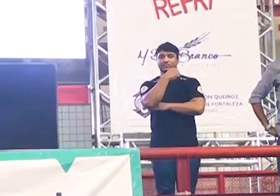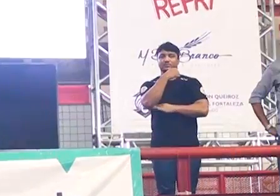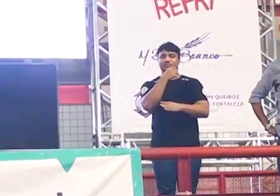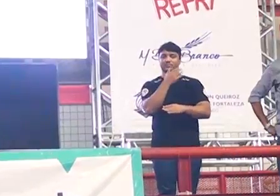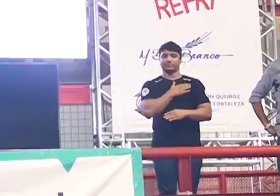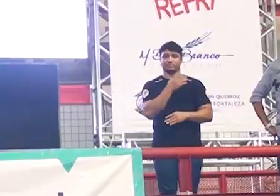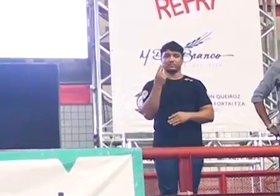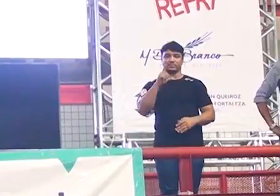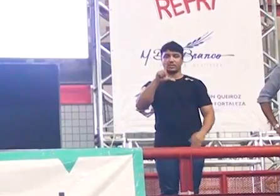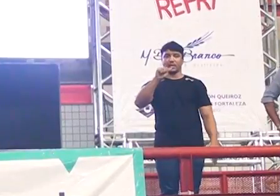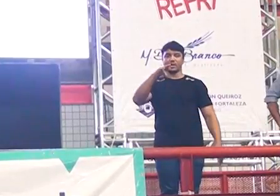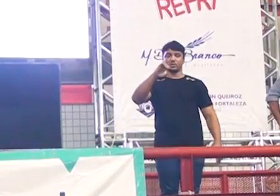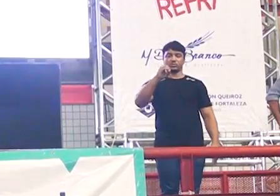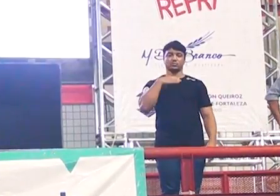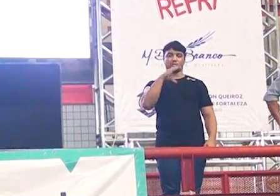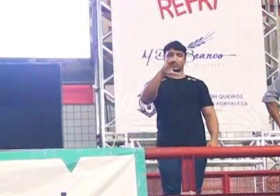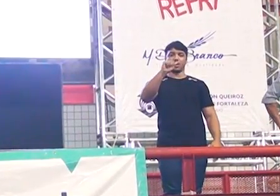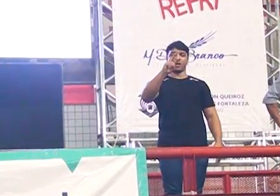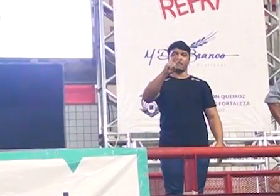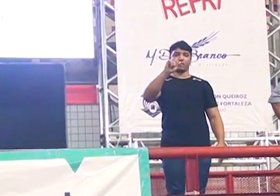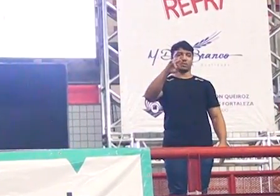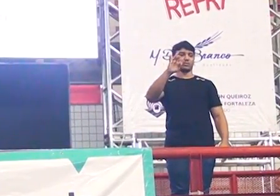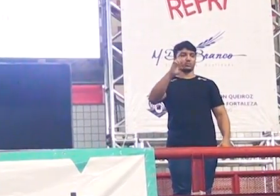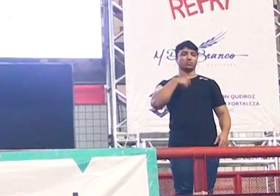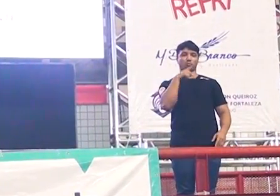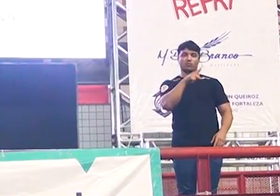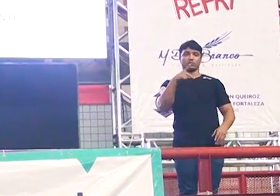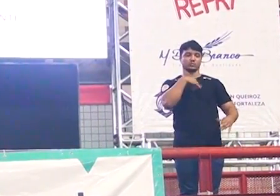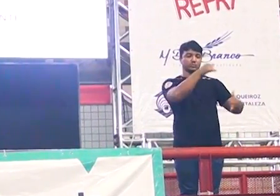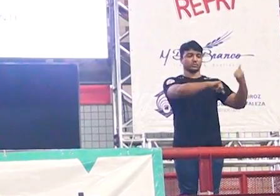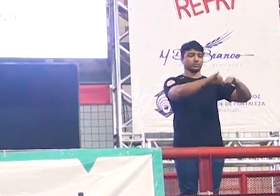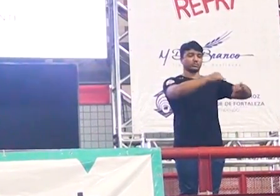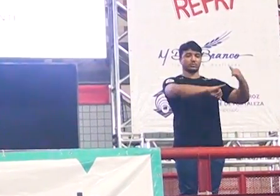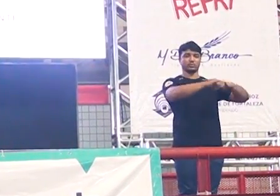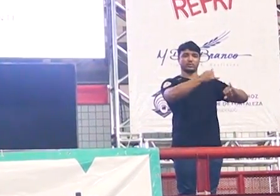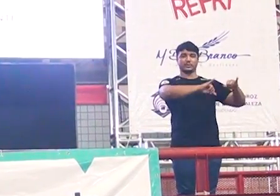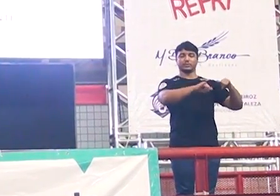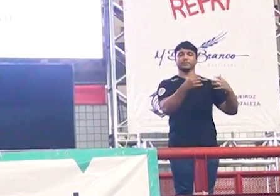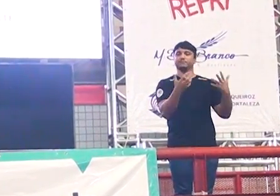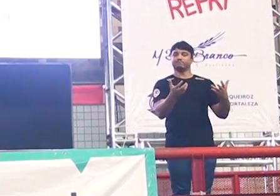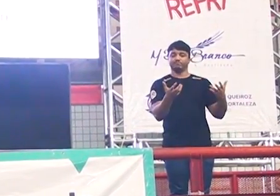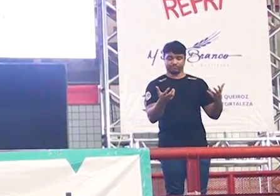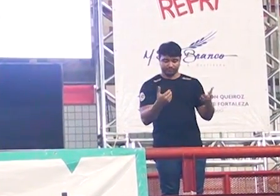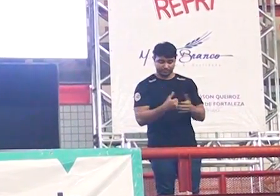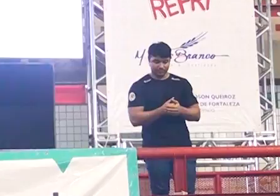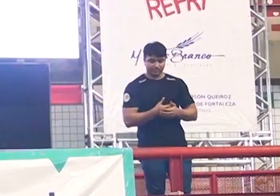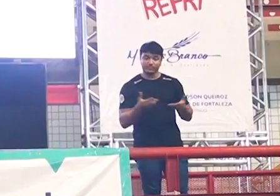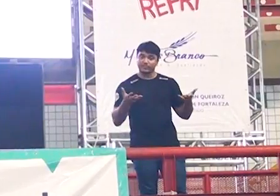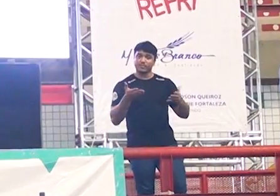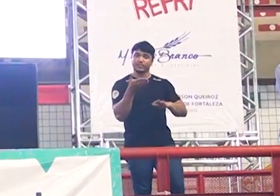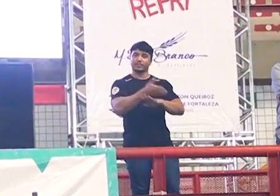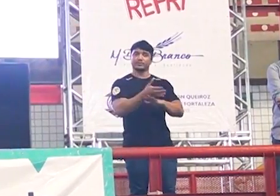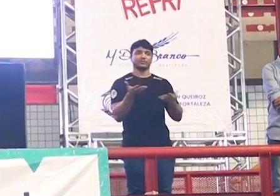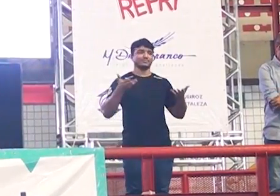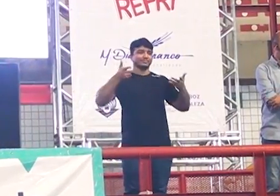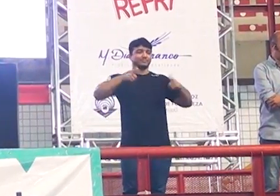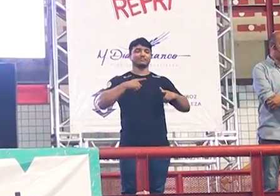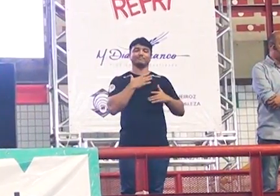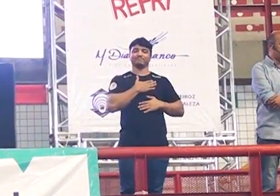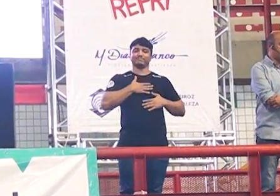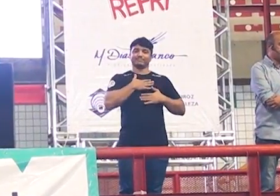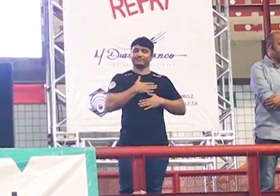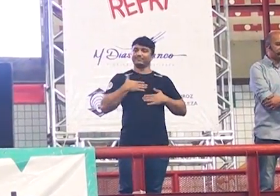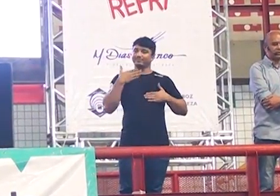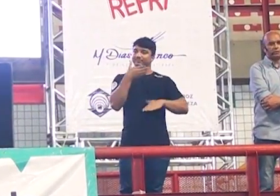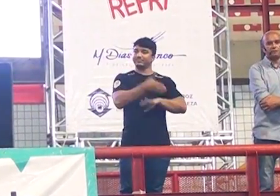Meu nome é Laércio Cavalcante, sou professor de Química e queria dizer que é um prazer estar aqui, é uma honra